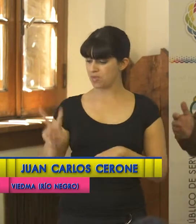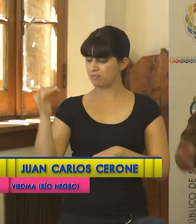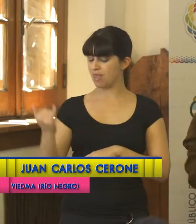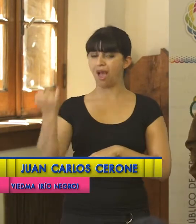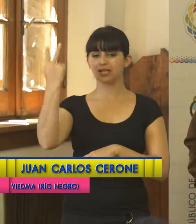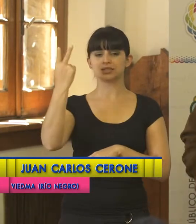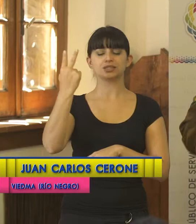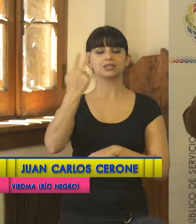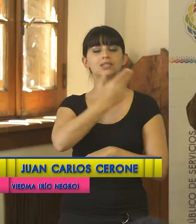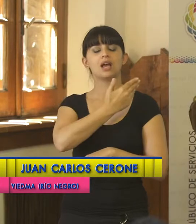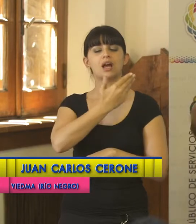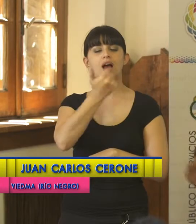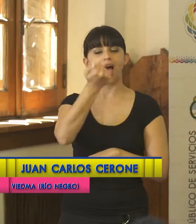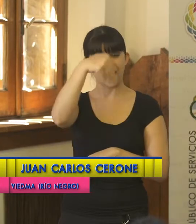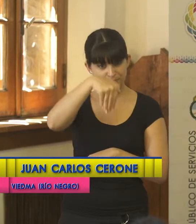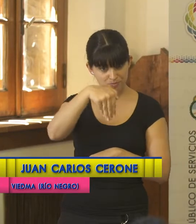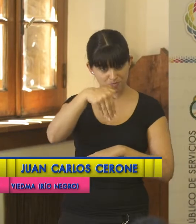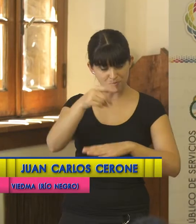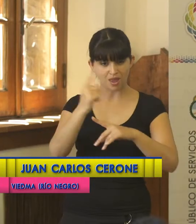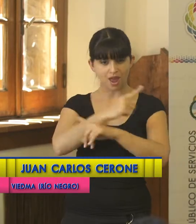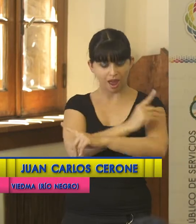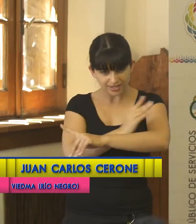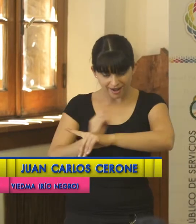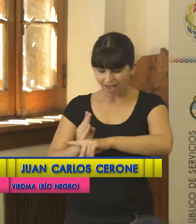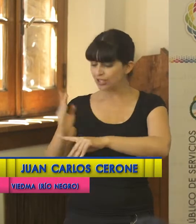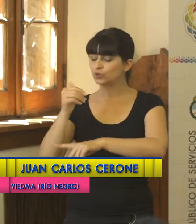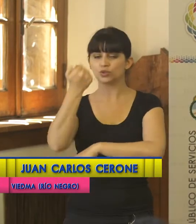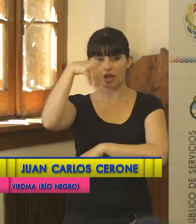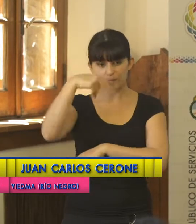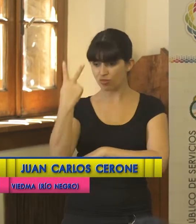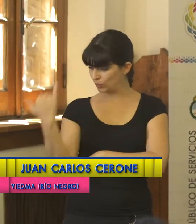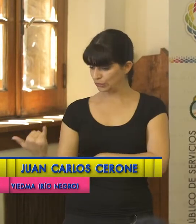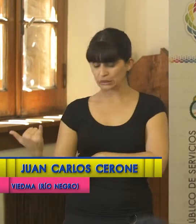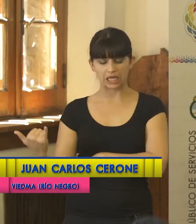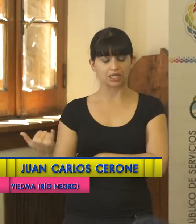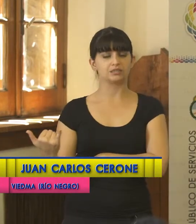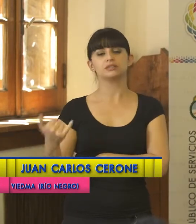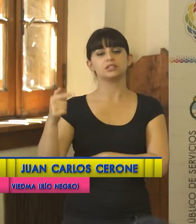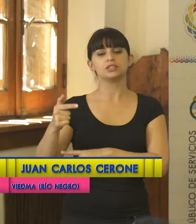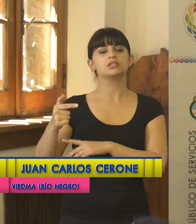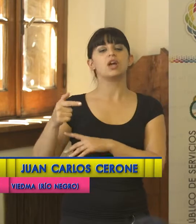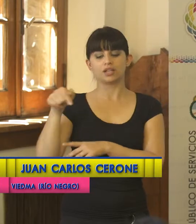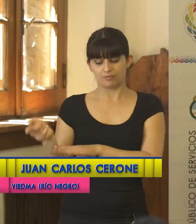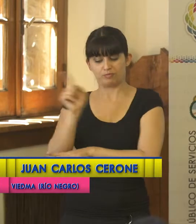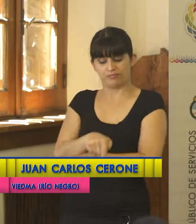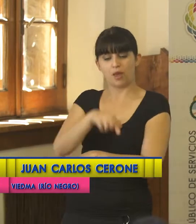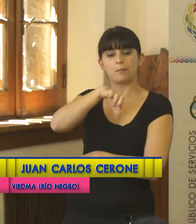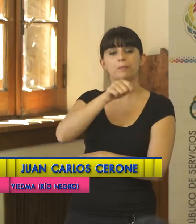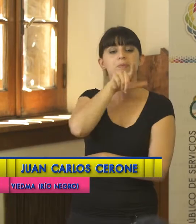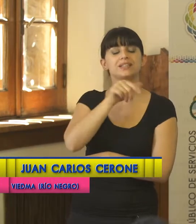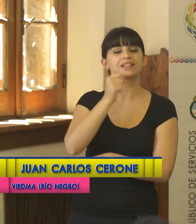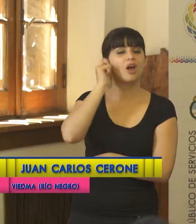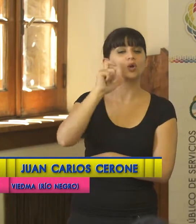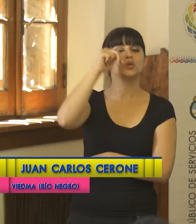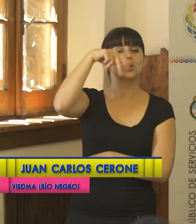sea tenemos una diversidad muy grande y lo que son de viedma se lo conocen de medios de comunicación junto con patagones tenemos dos